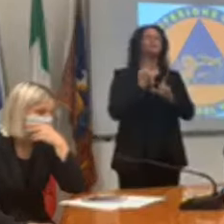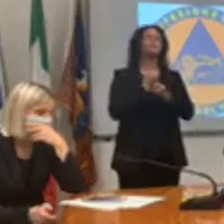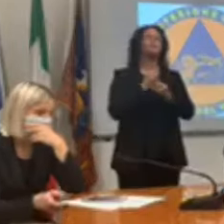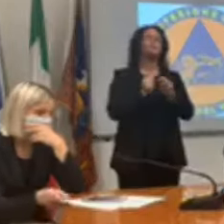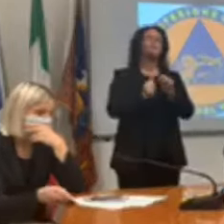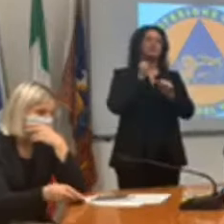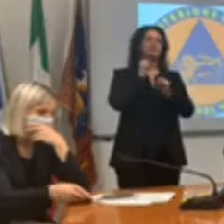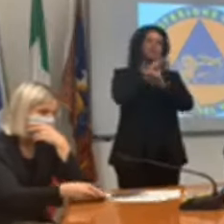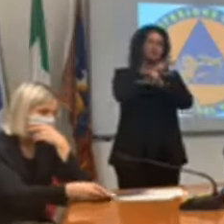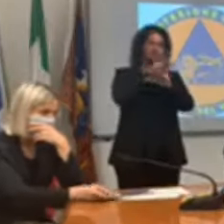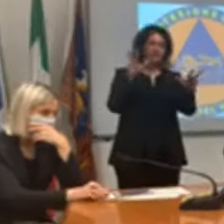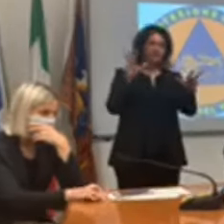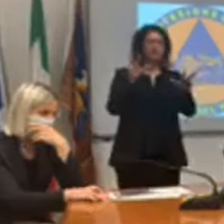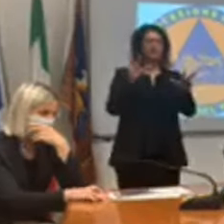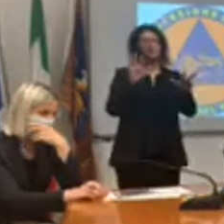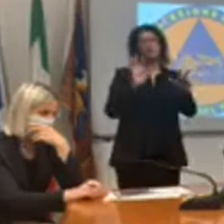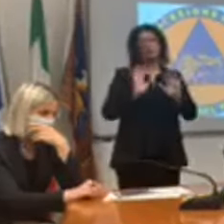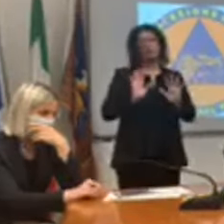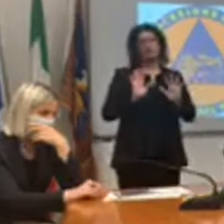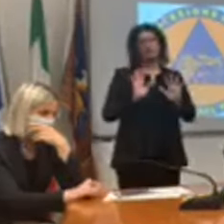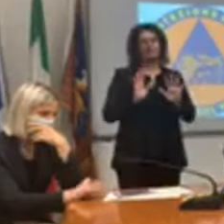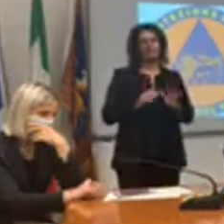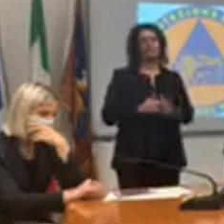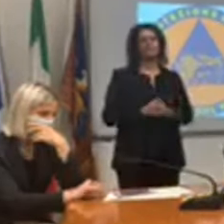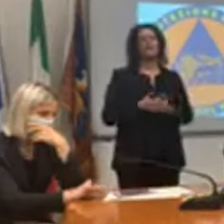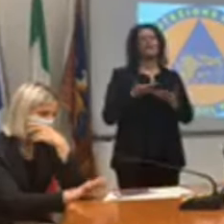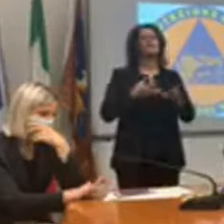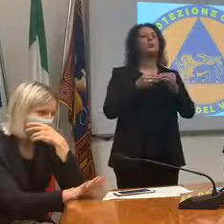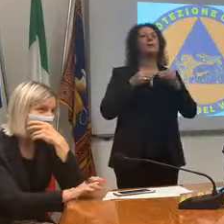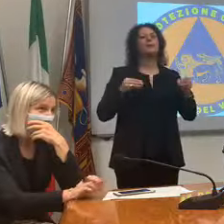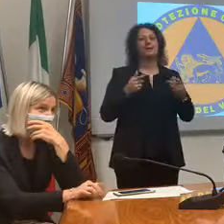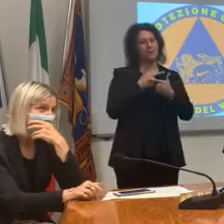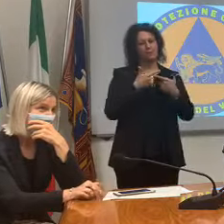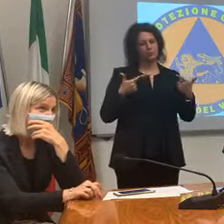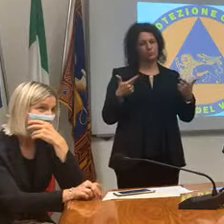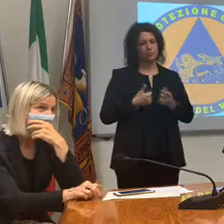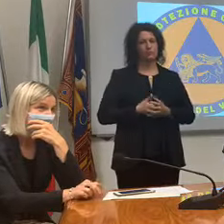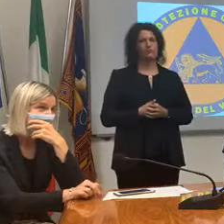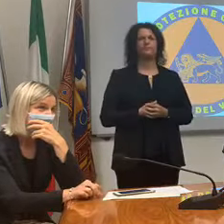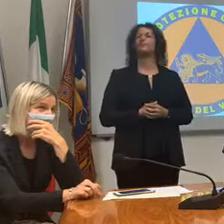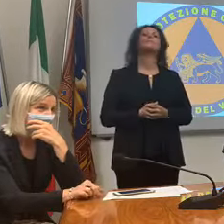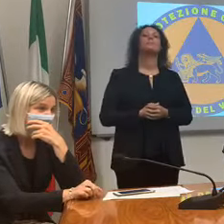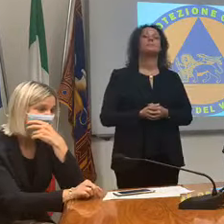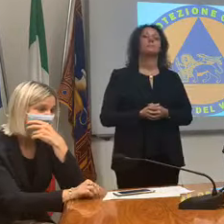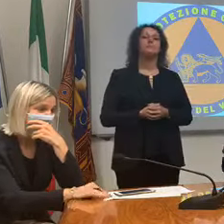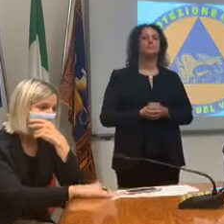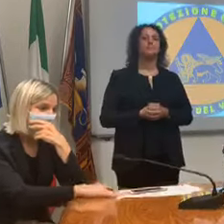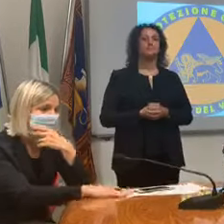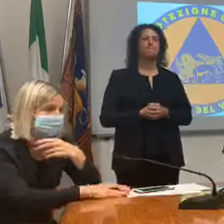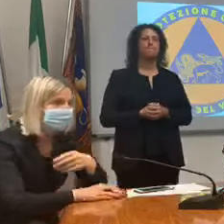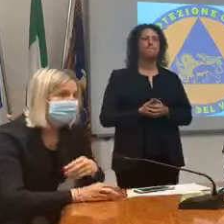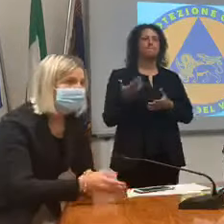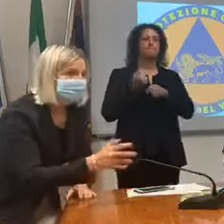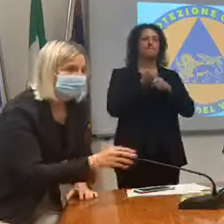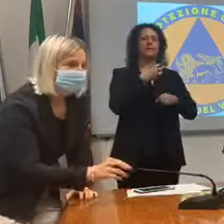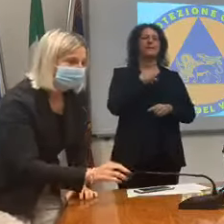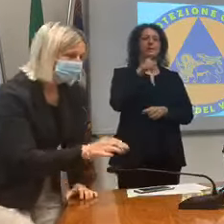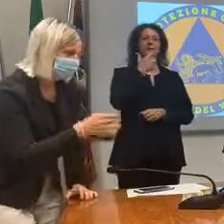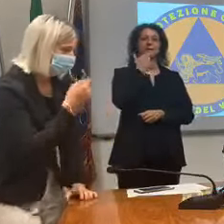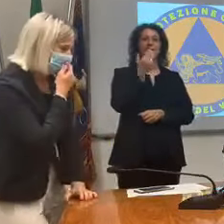comunicata per bene, se no non, materiale non ce n'è, per cui vi porteremo anche queste informazioni. Lascio la parola